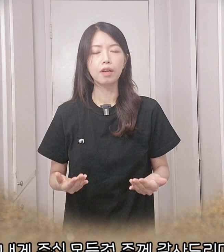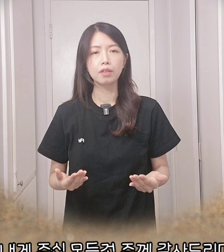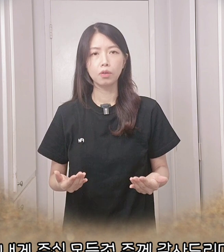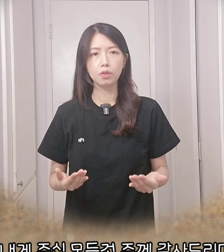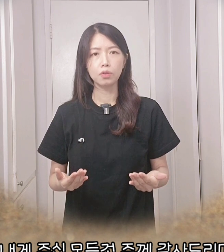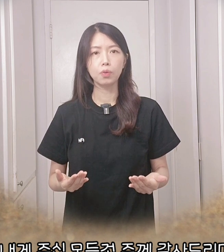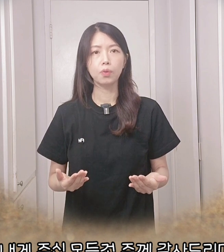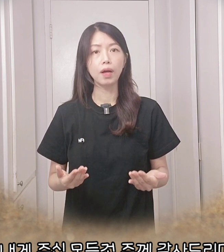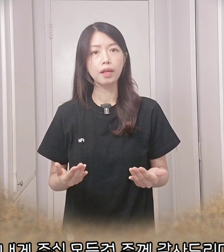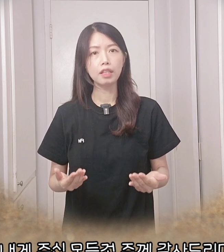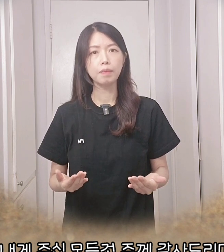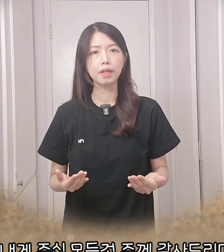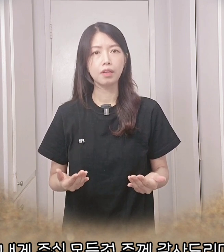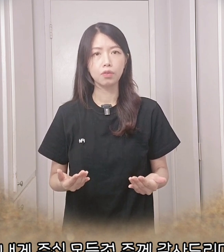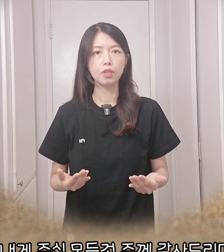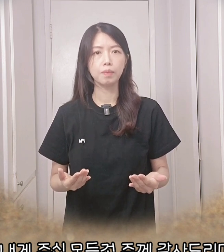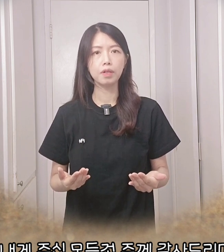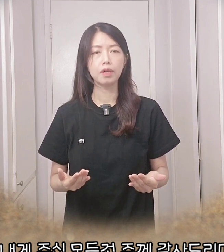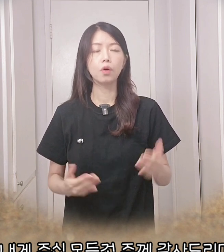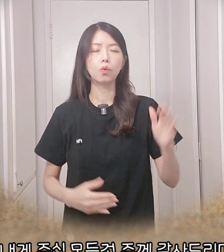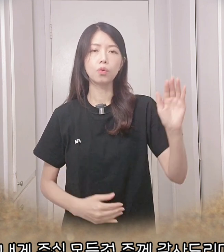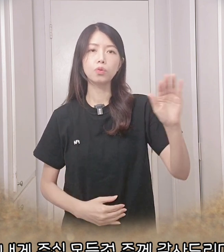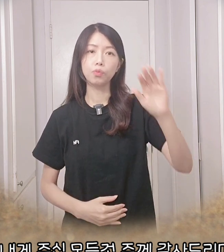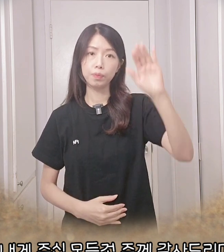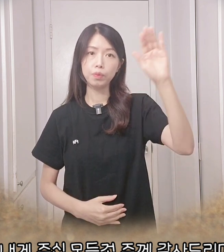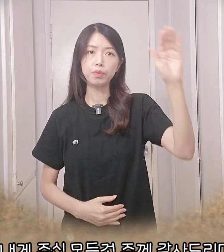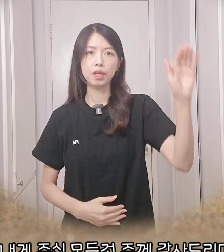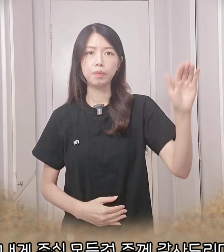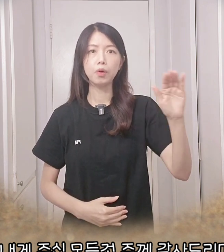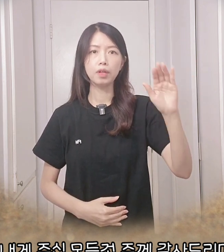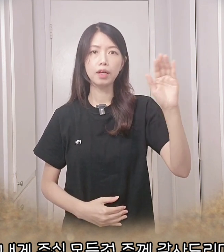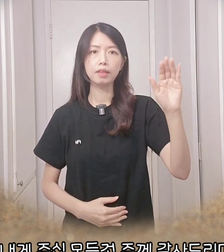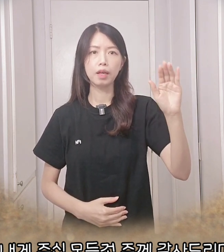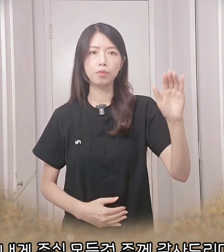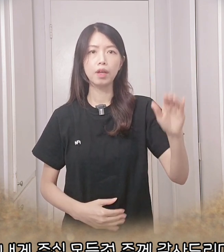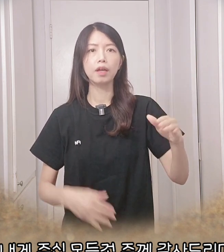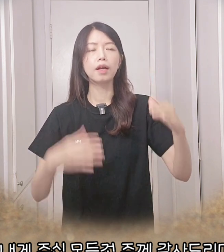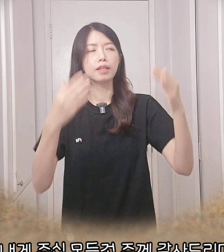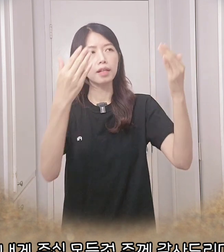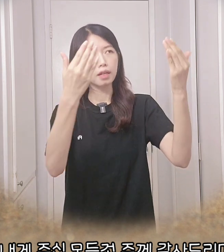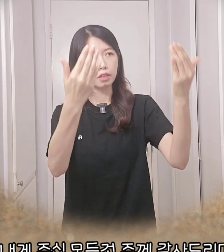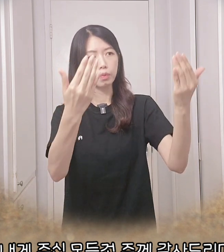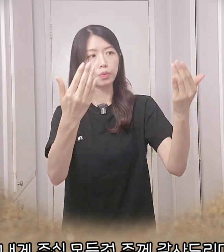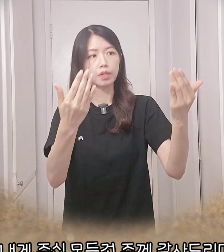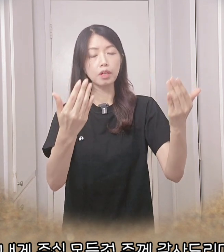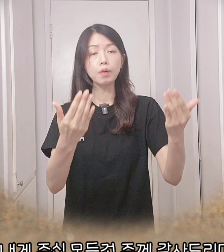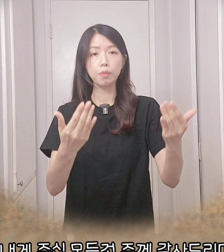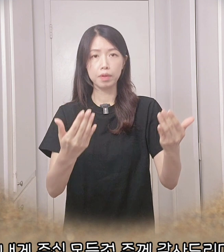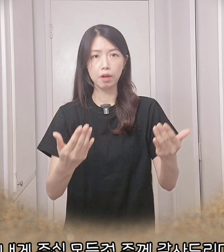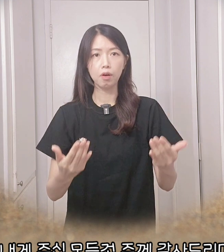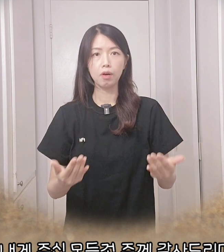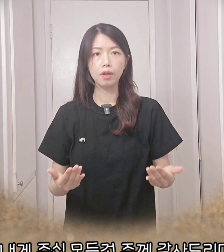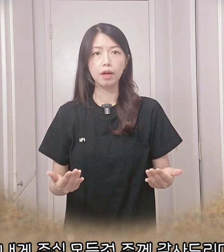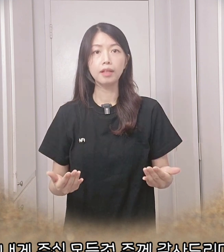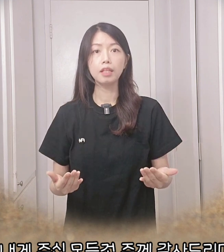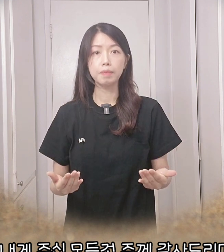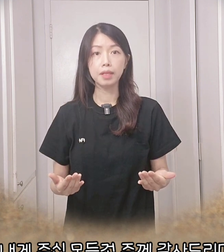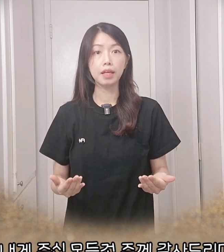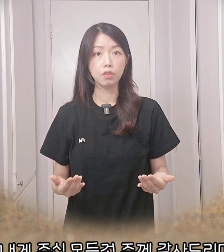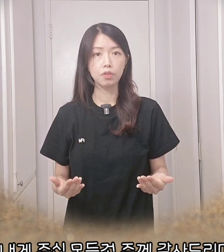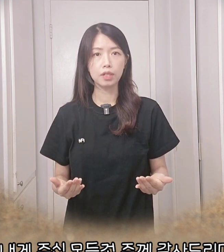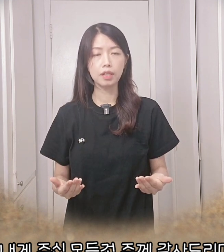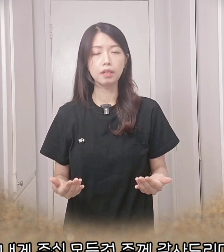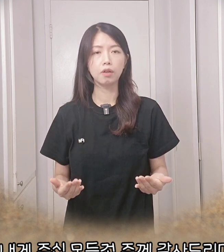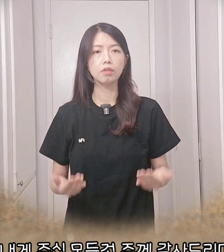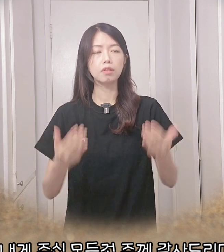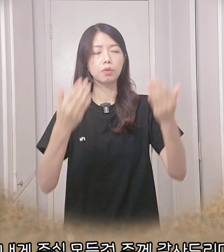되는데요. 저는 주로 하나님이나 주님을 오른쪽 윗부분에 표현을 하기 때문에 살짝 그 부분을 쳐다보면서 하나님이